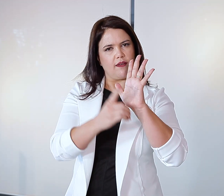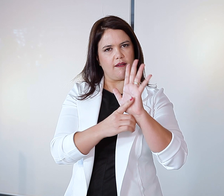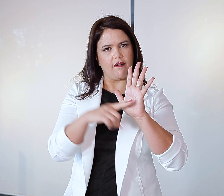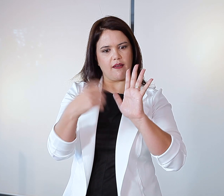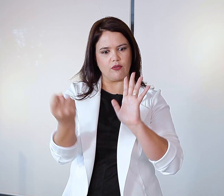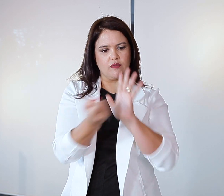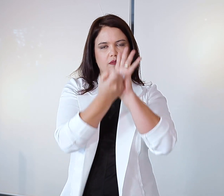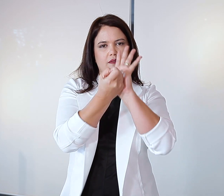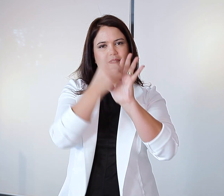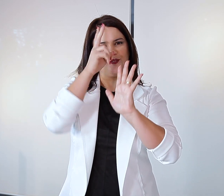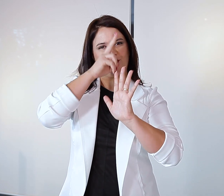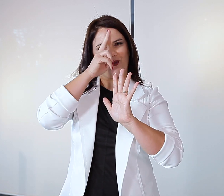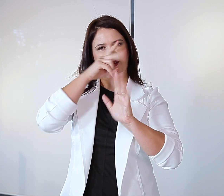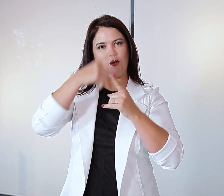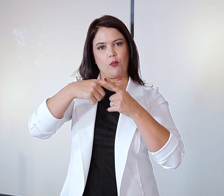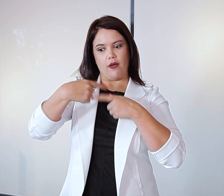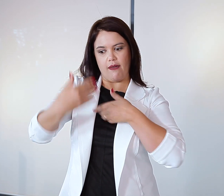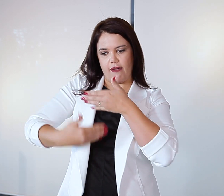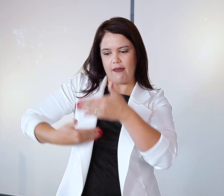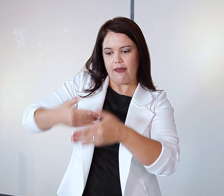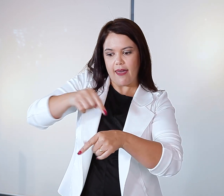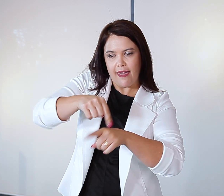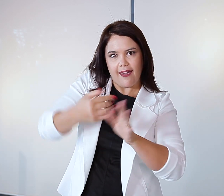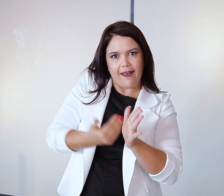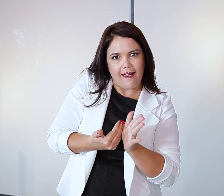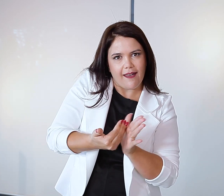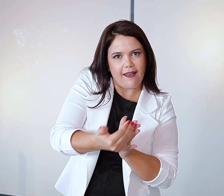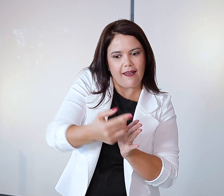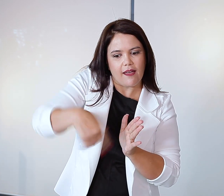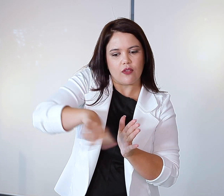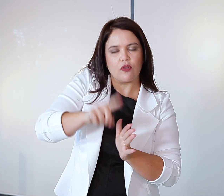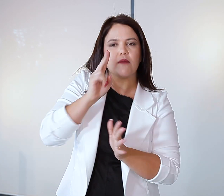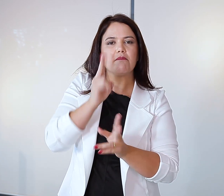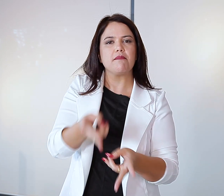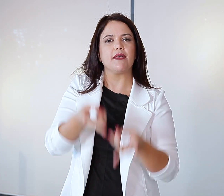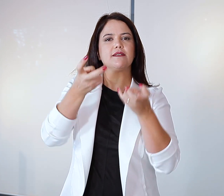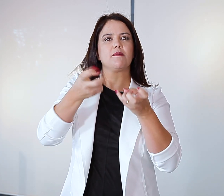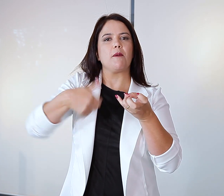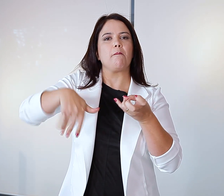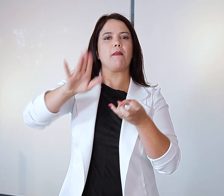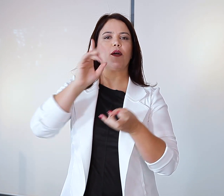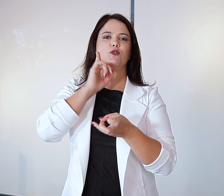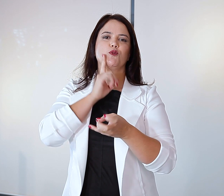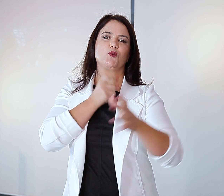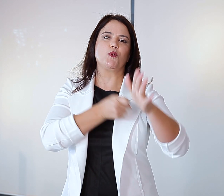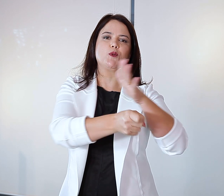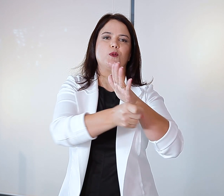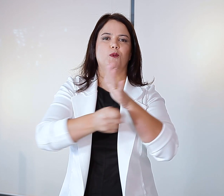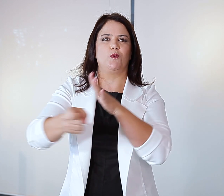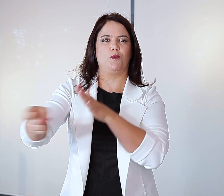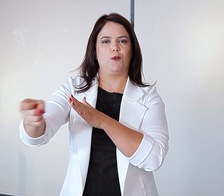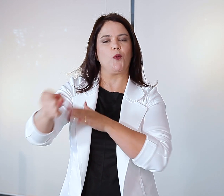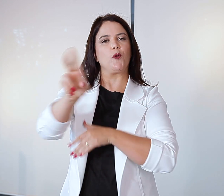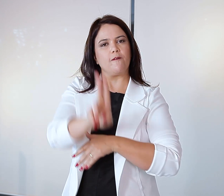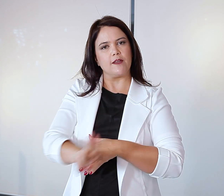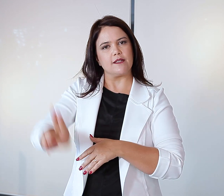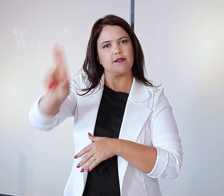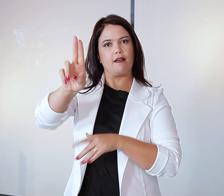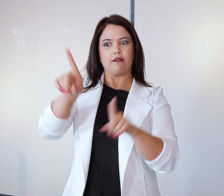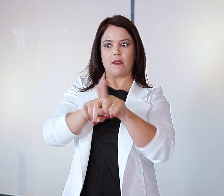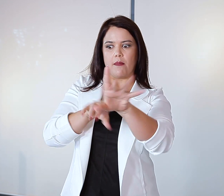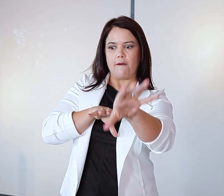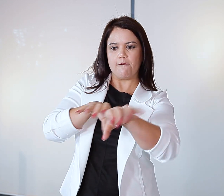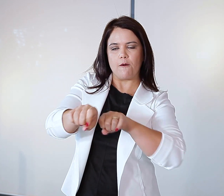Não, o que a lei nos determina é que nós temos que ter a percepção da comunidade surda e ao usuário